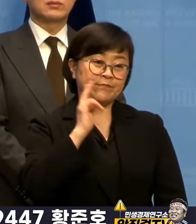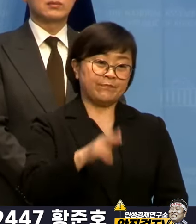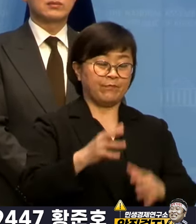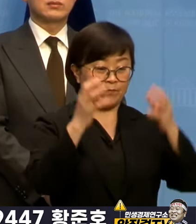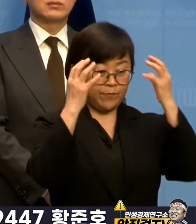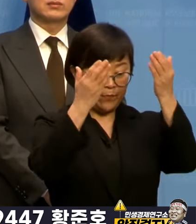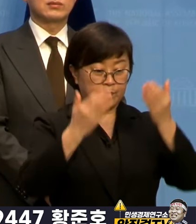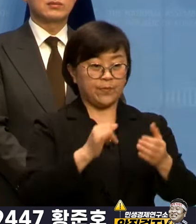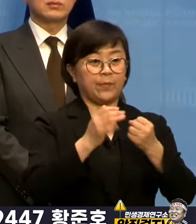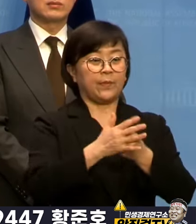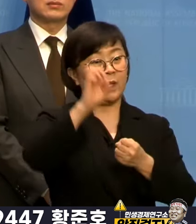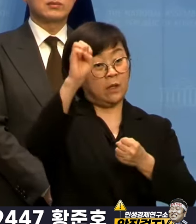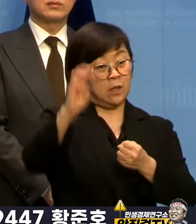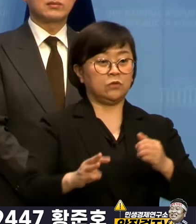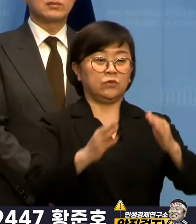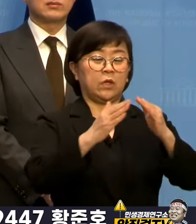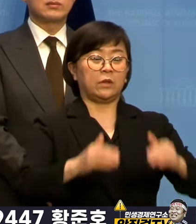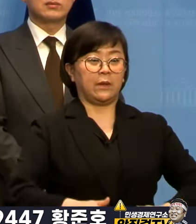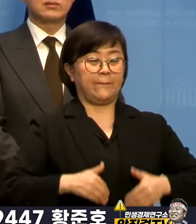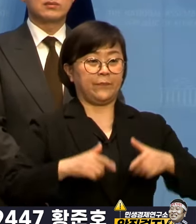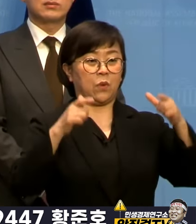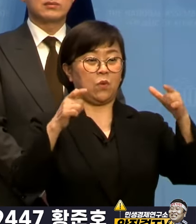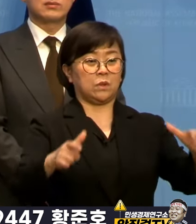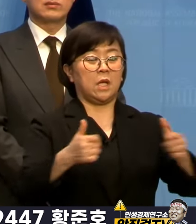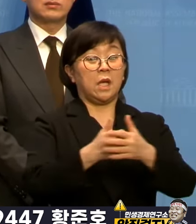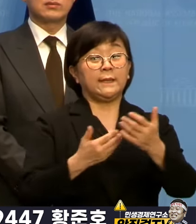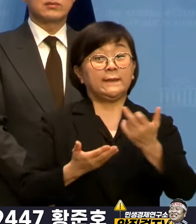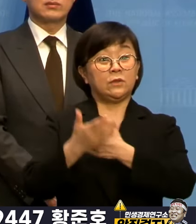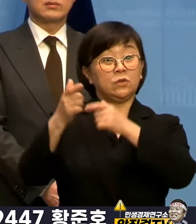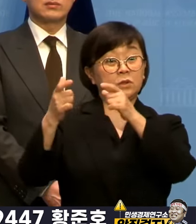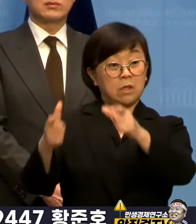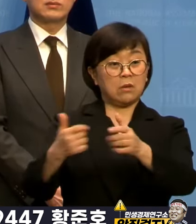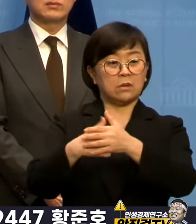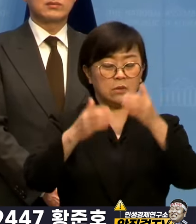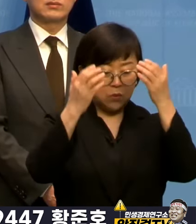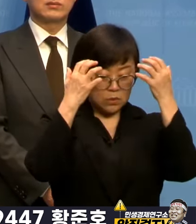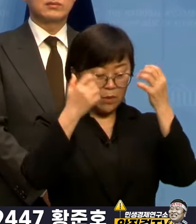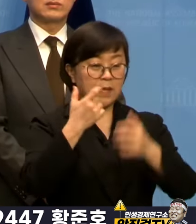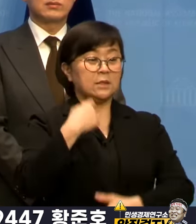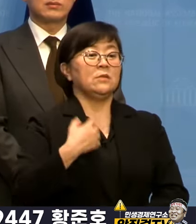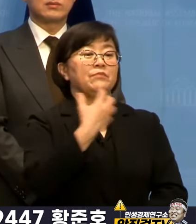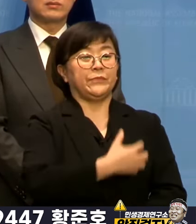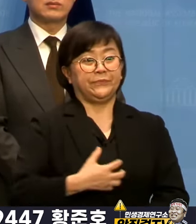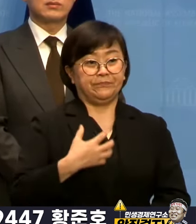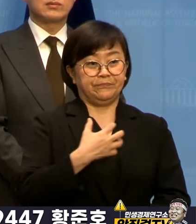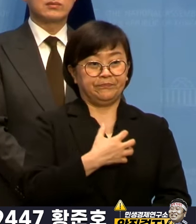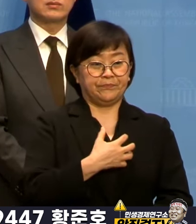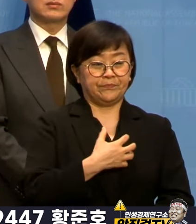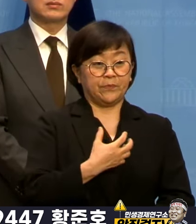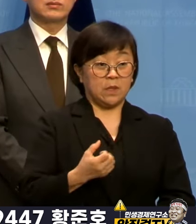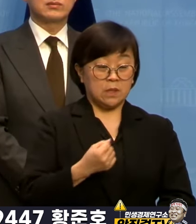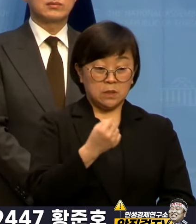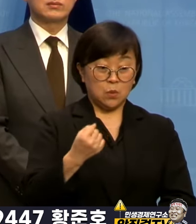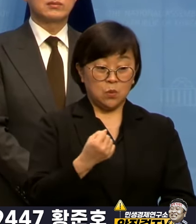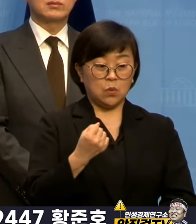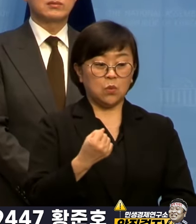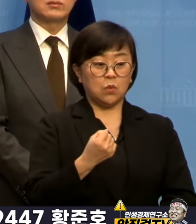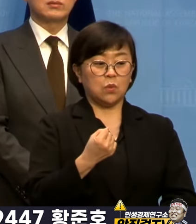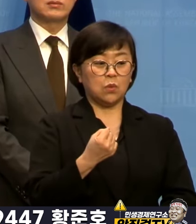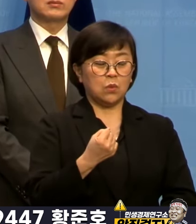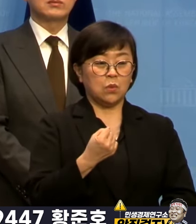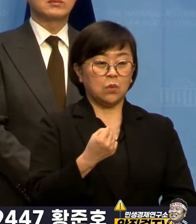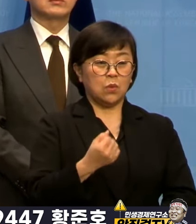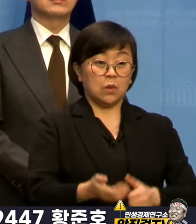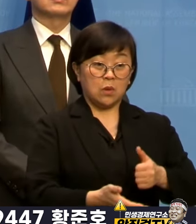있고 광주, 전남, 호남 지역, 또 제주 지역은 그 고통과 슬픔 속에서 그 정말